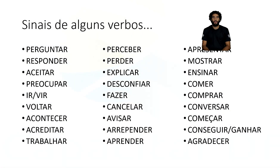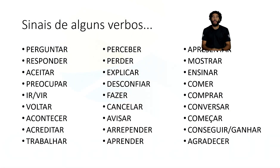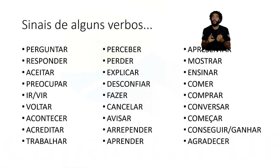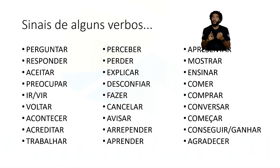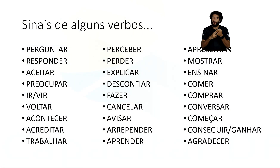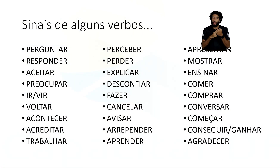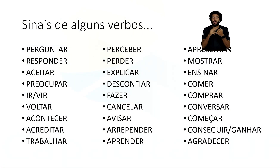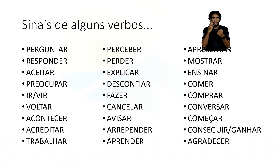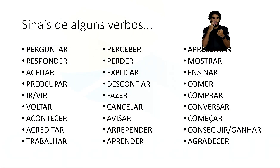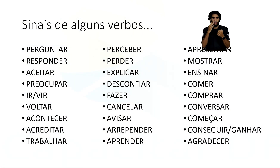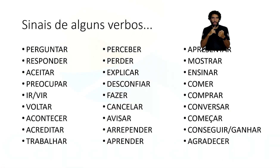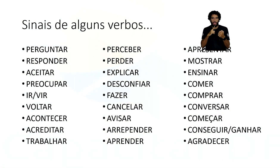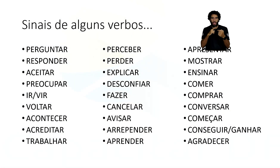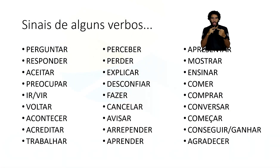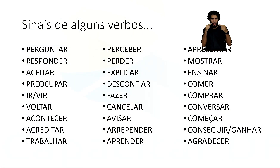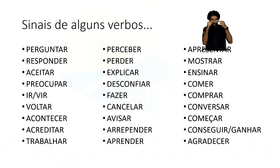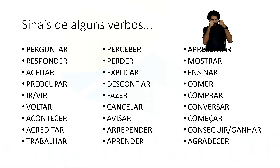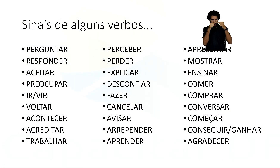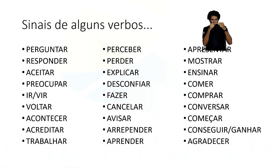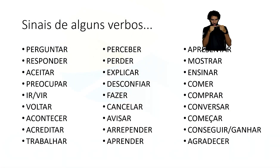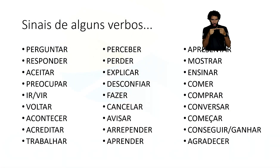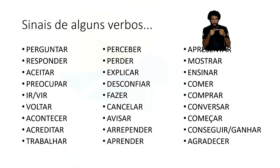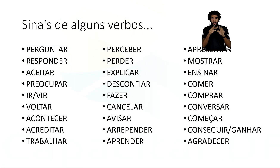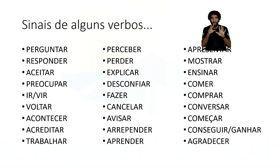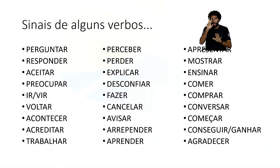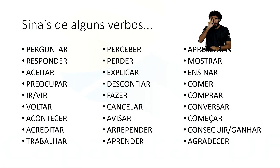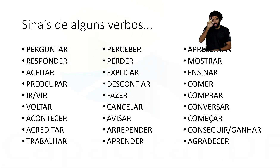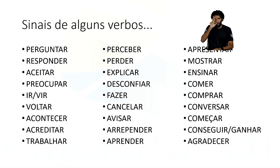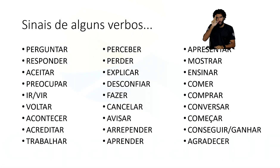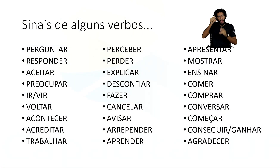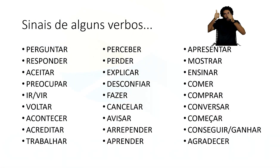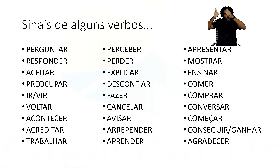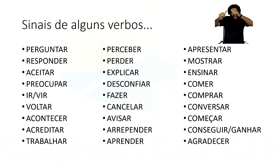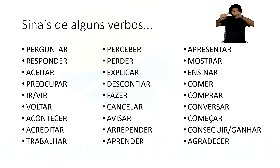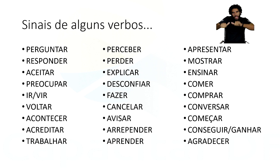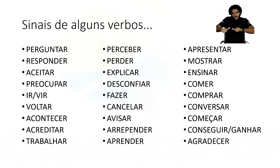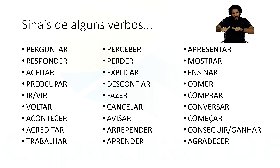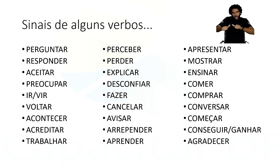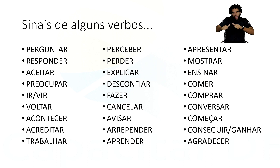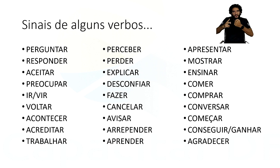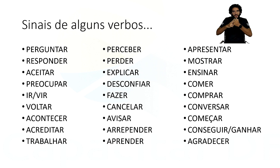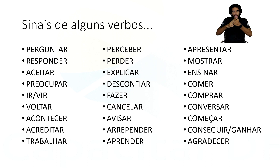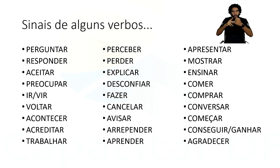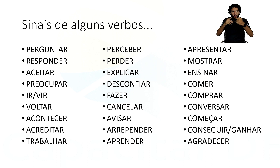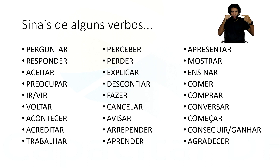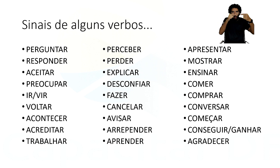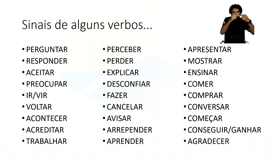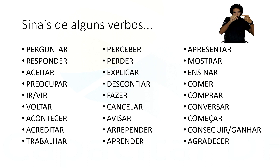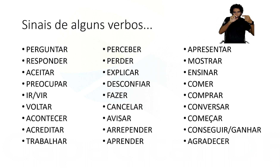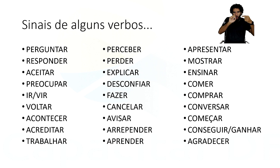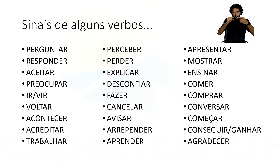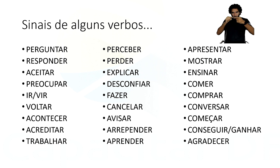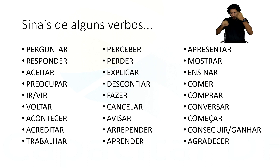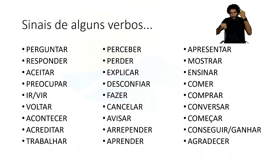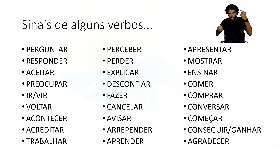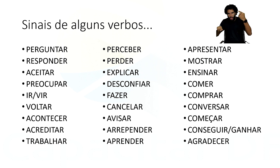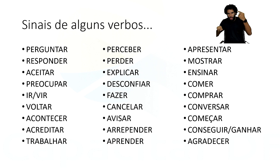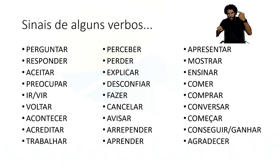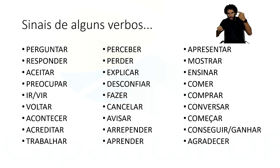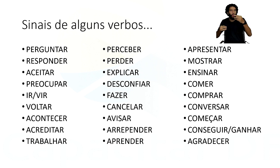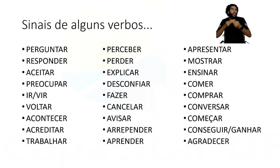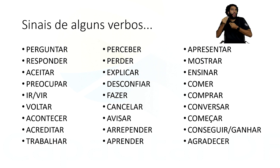com concordância. Lembrem que, como é que eu vou analisar se o verbo é com ou sem concordância? A principal forma,